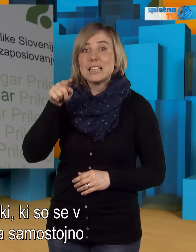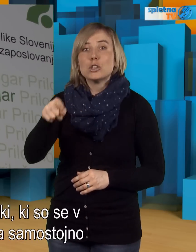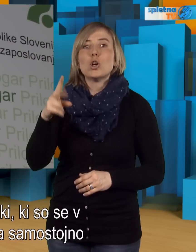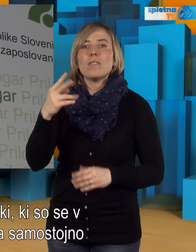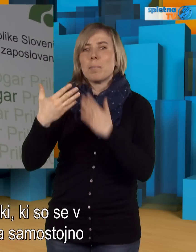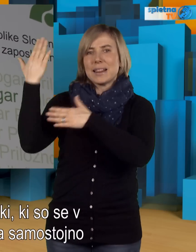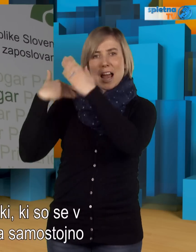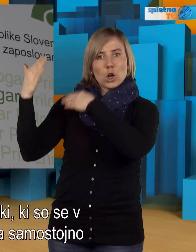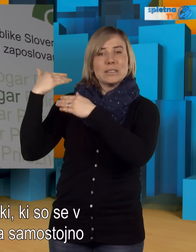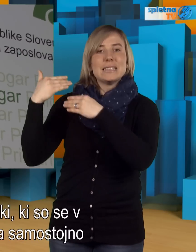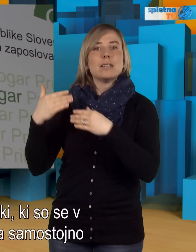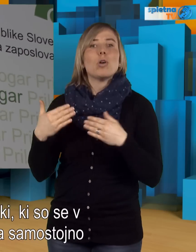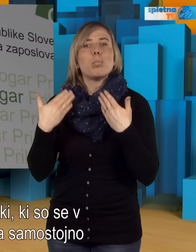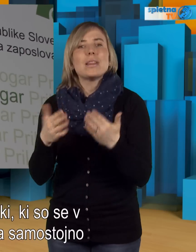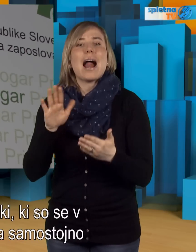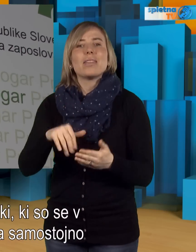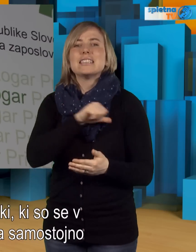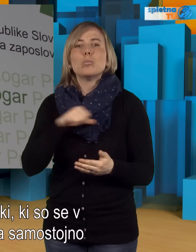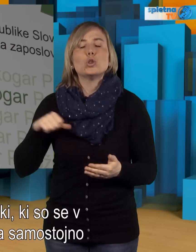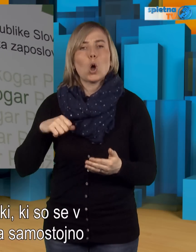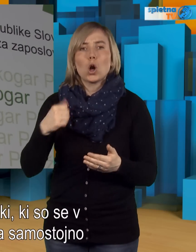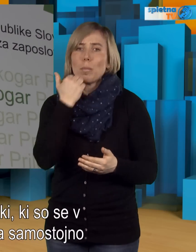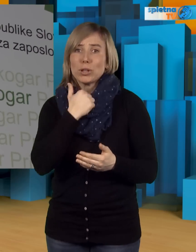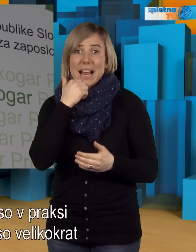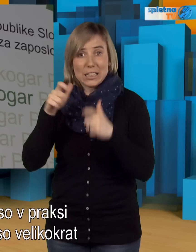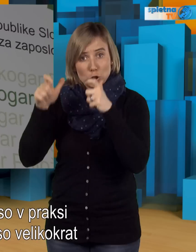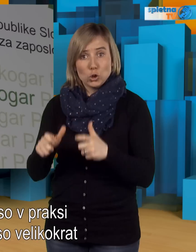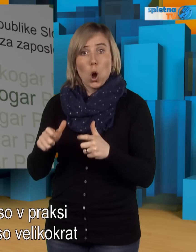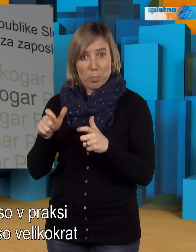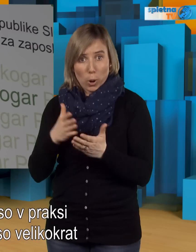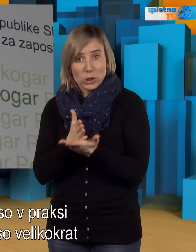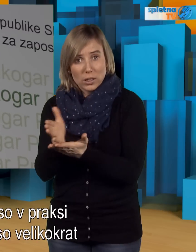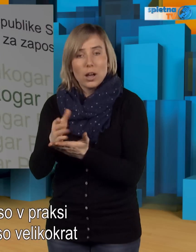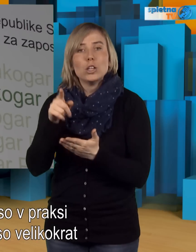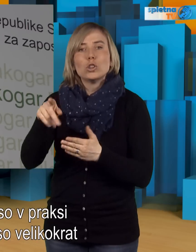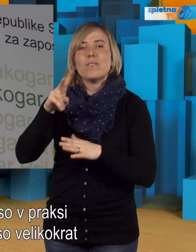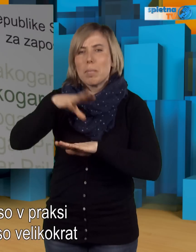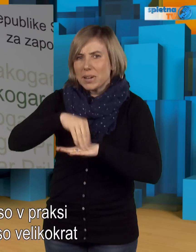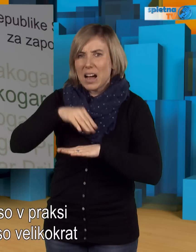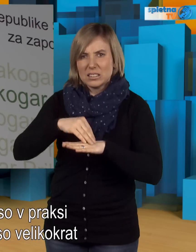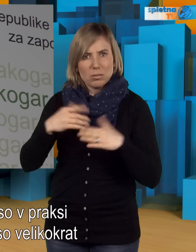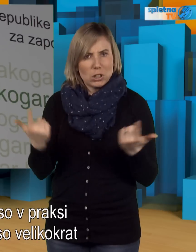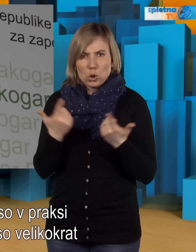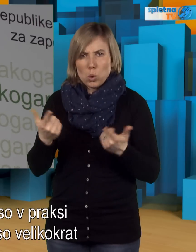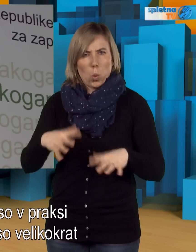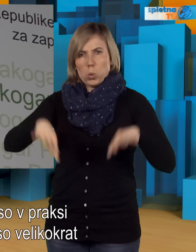Številni posamezniki, ki so se v preteklosti podali na samostojno podjetniško pot, so v praksi hitro ugotovili, da